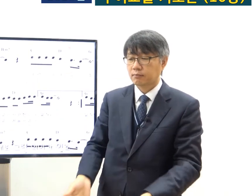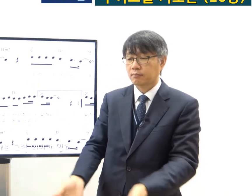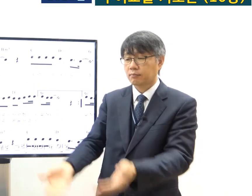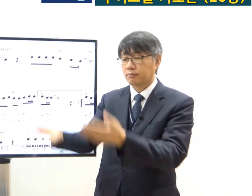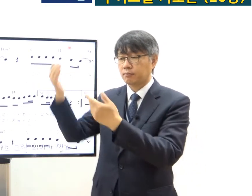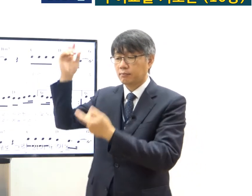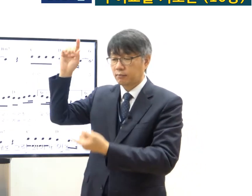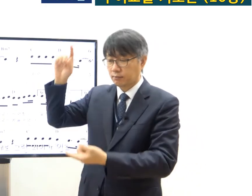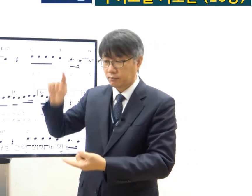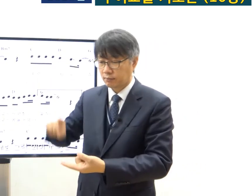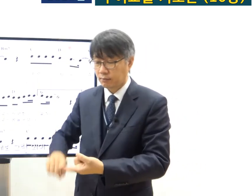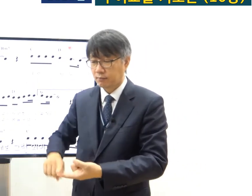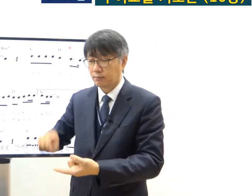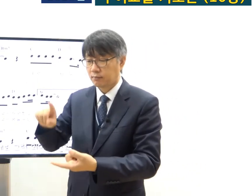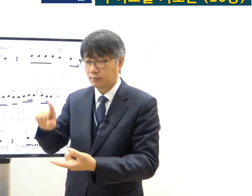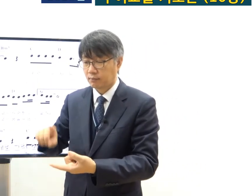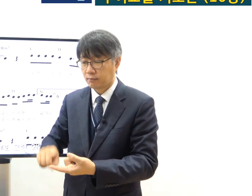것은 지나간 대로